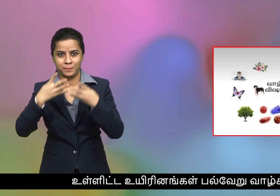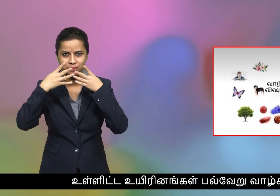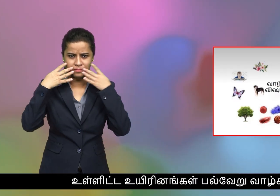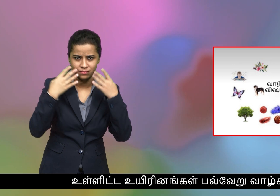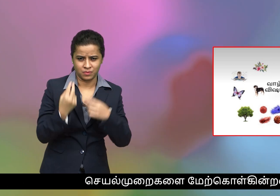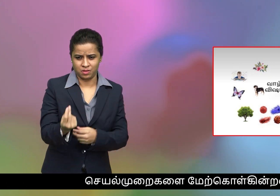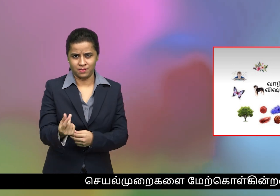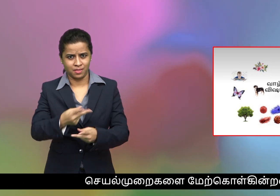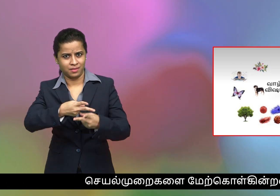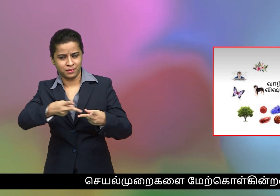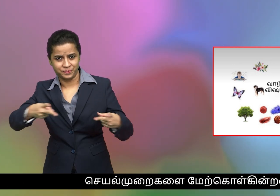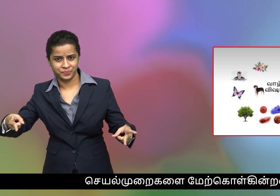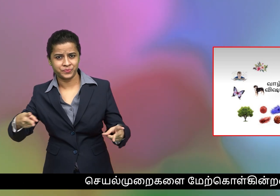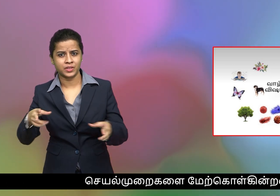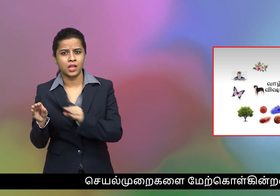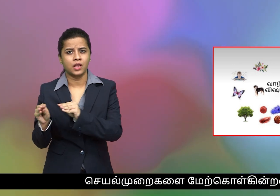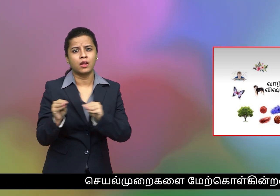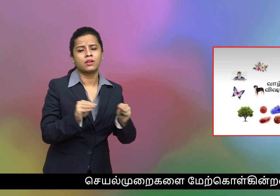வாழ்க்கை செயல்முறைகளை மேற்கொள்கின்றன.